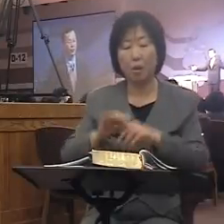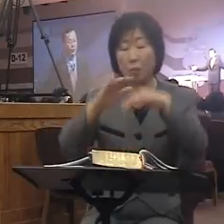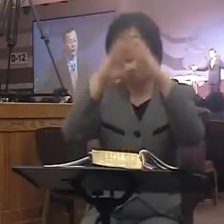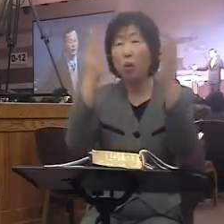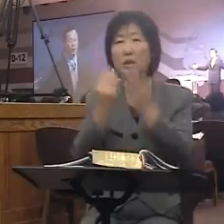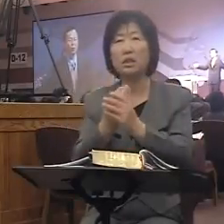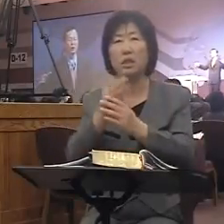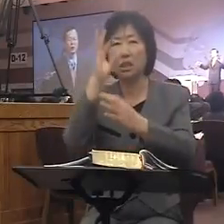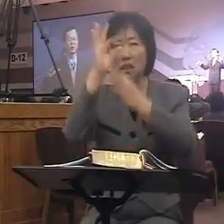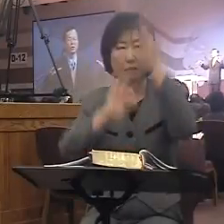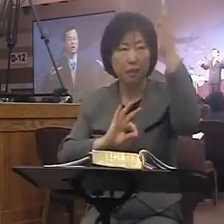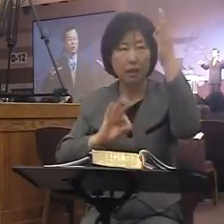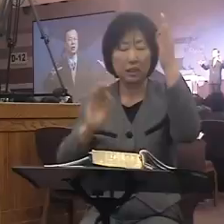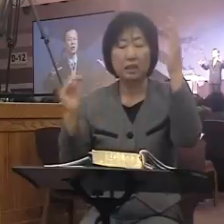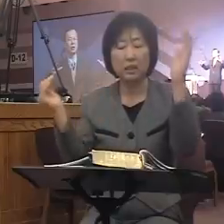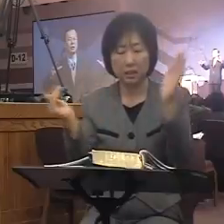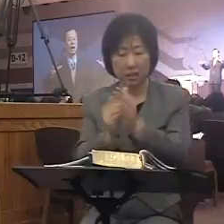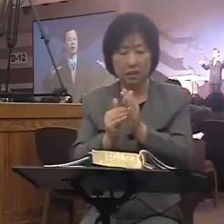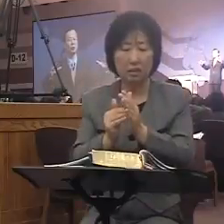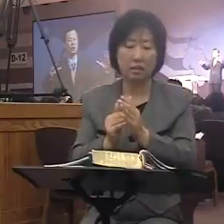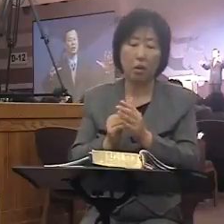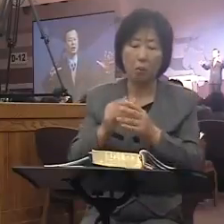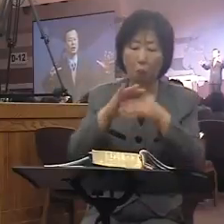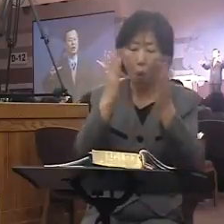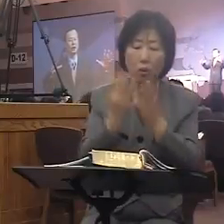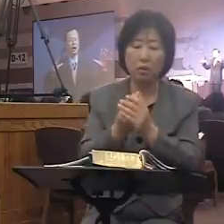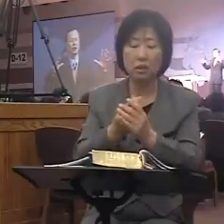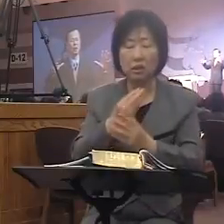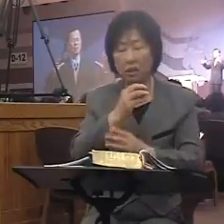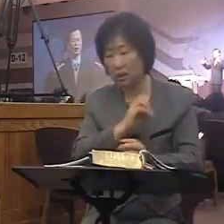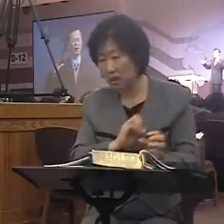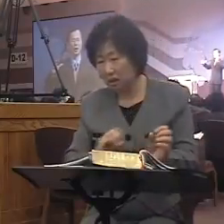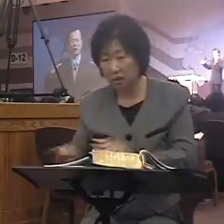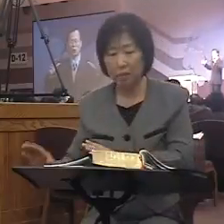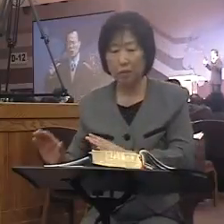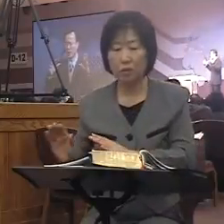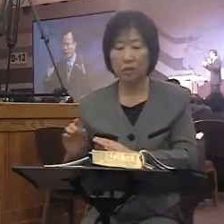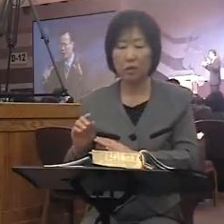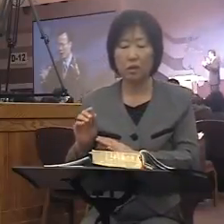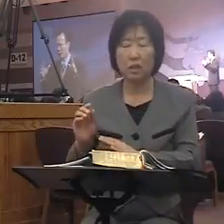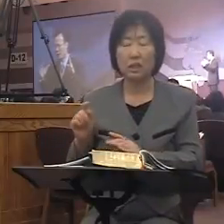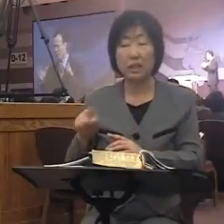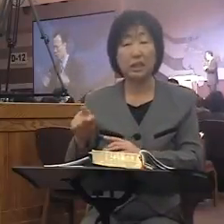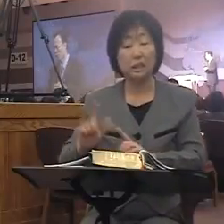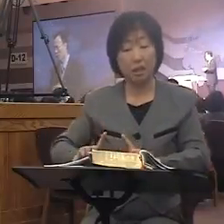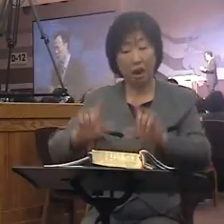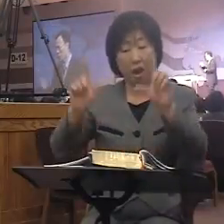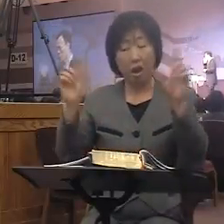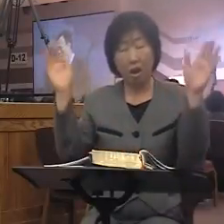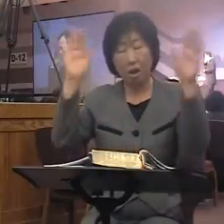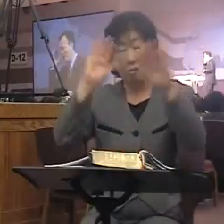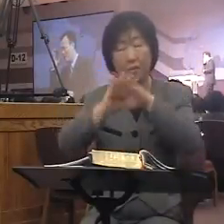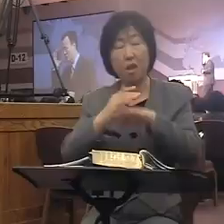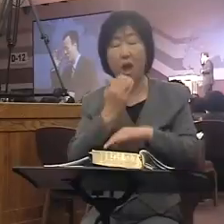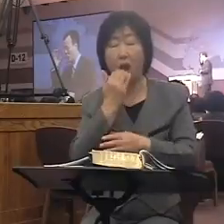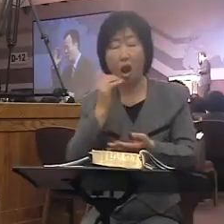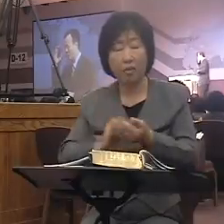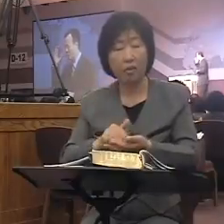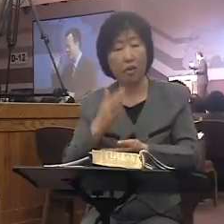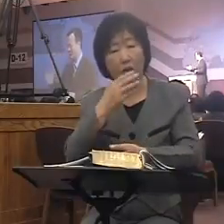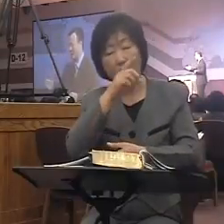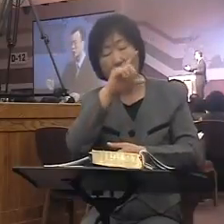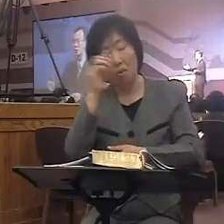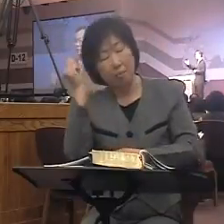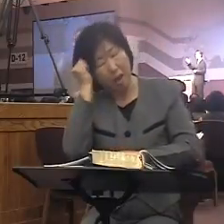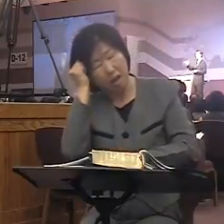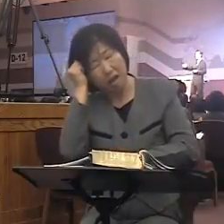끝나고 모든 것을 잃어버리게 된 야곱이 그날 밤에 돌베개 삼고 돌베개 베고 자고 있는